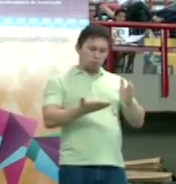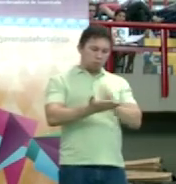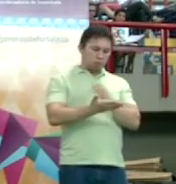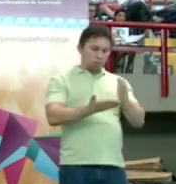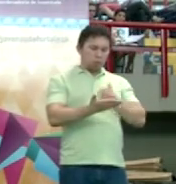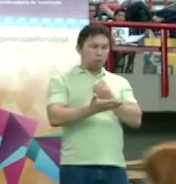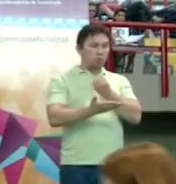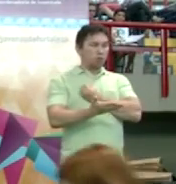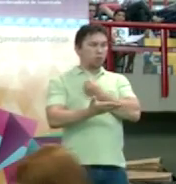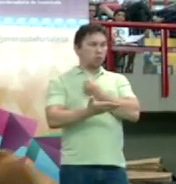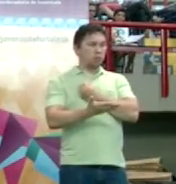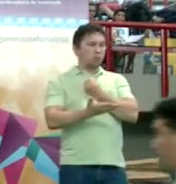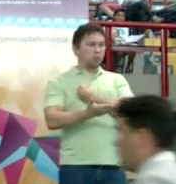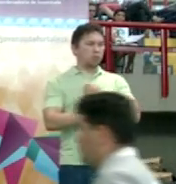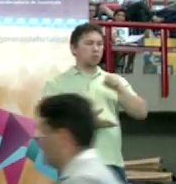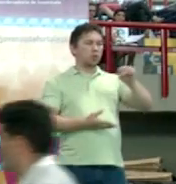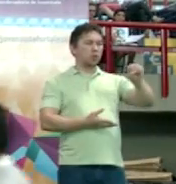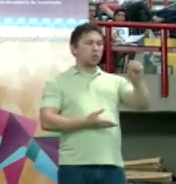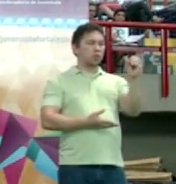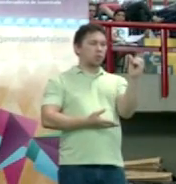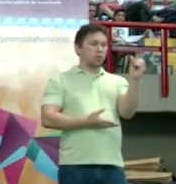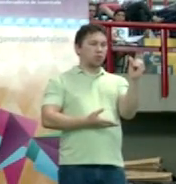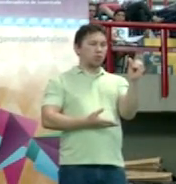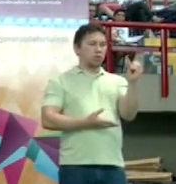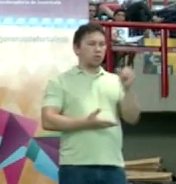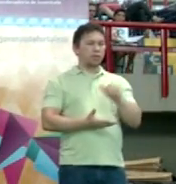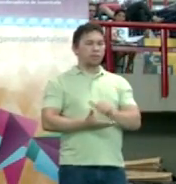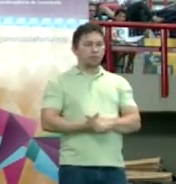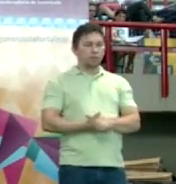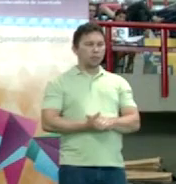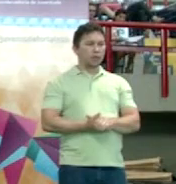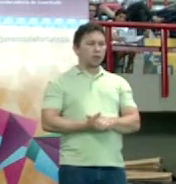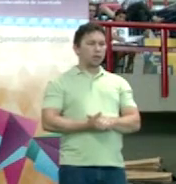Página 86. Vamos juntos.